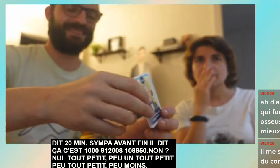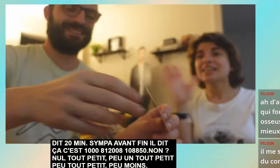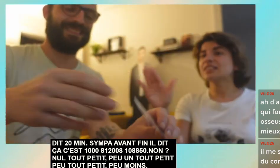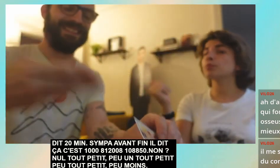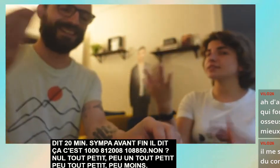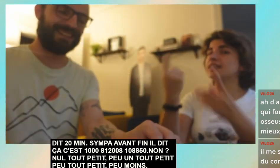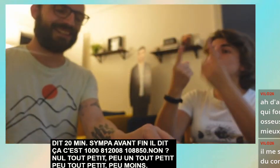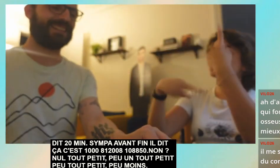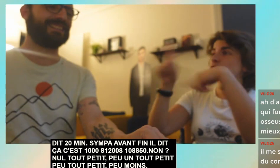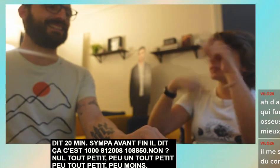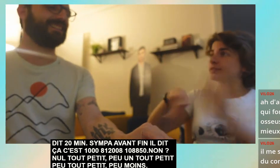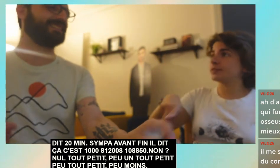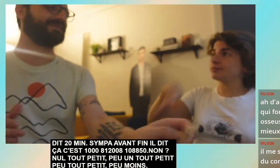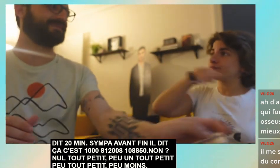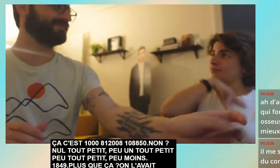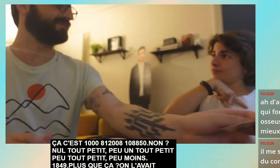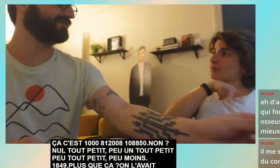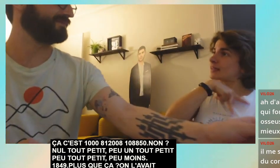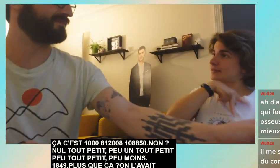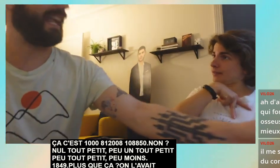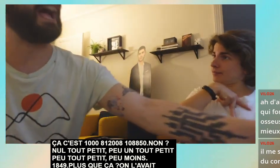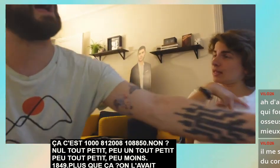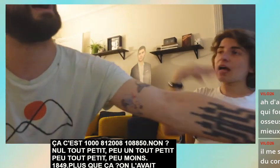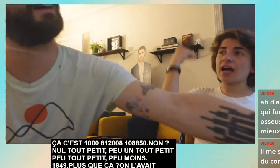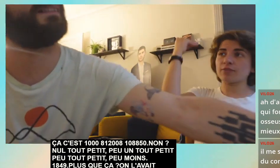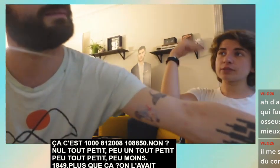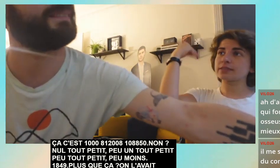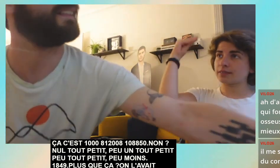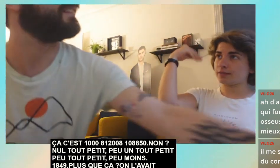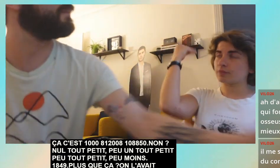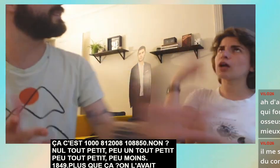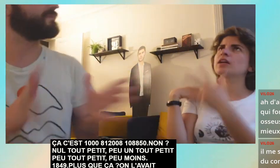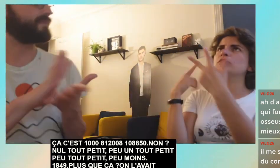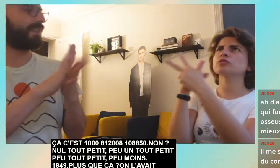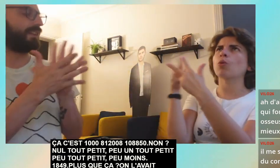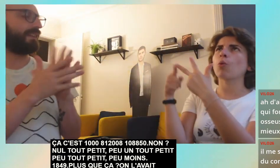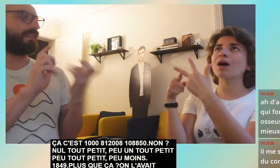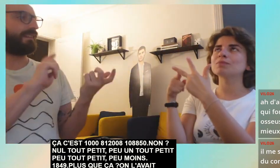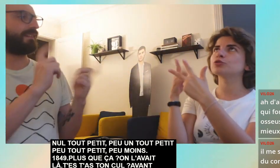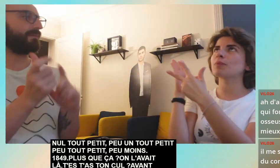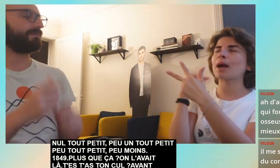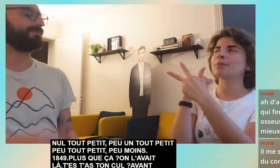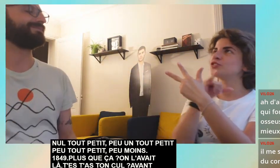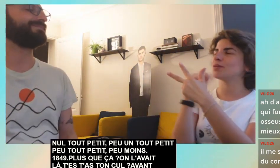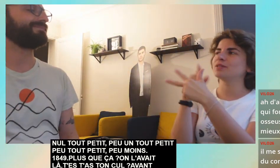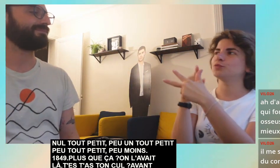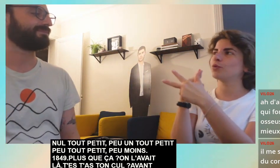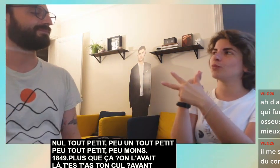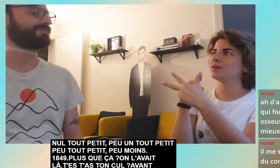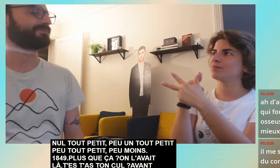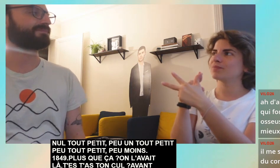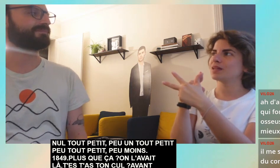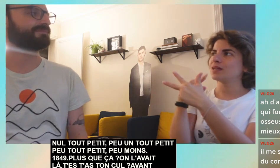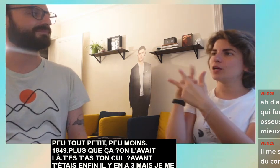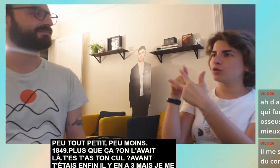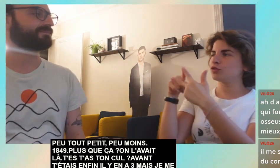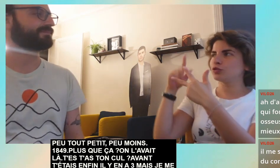C'est pour ça, ton signe, Berthier. Avant, t'étais... Enfin, il y en a Ça- 3, mais je me rappelle jamais du premier. Le